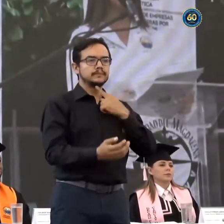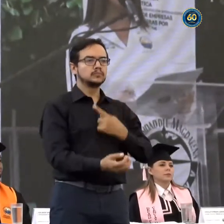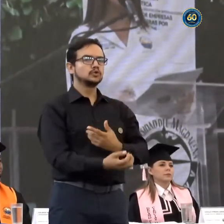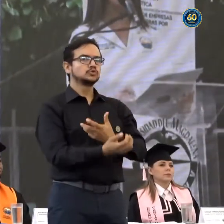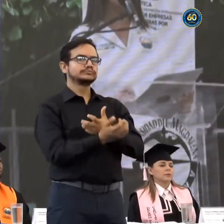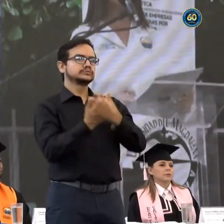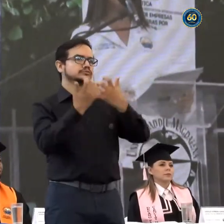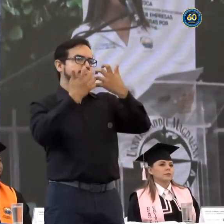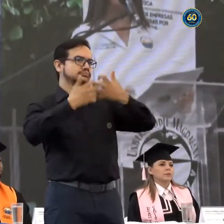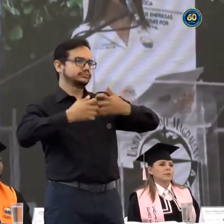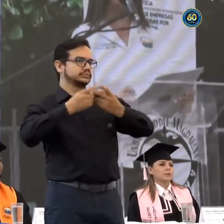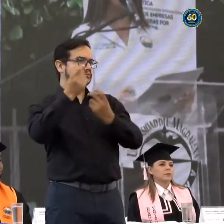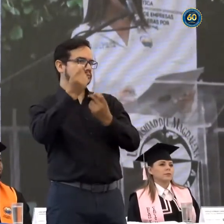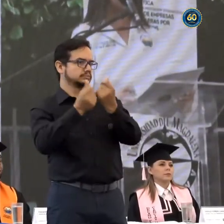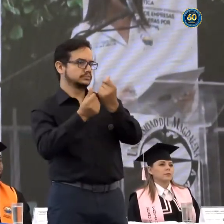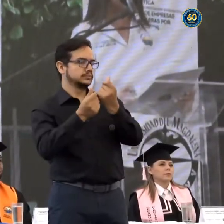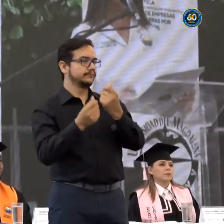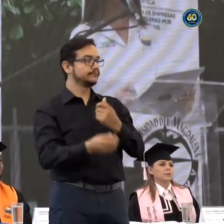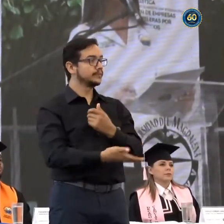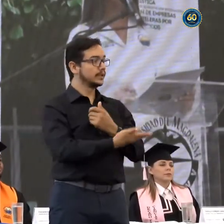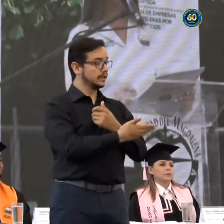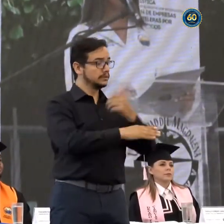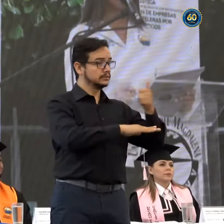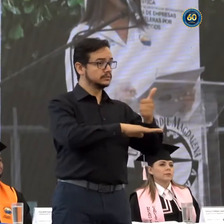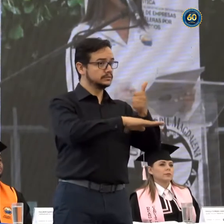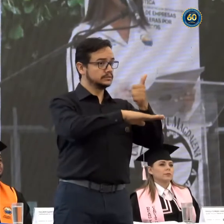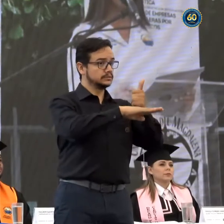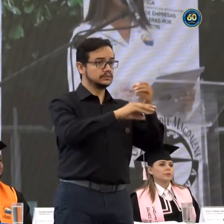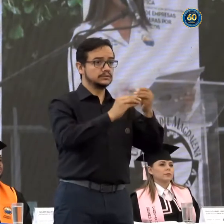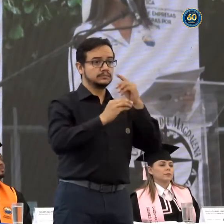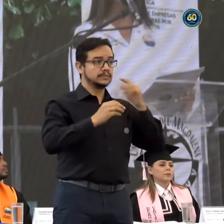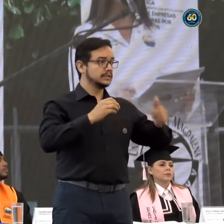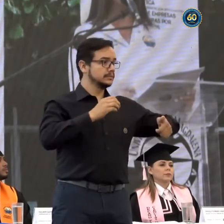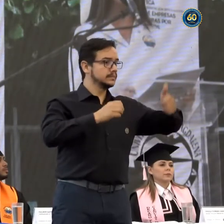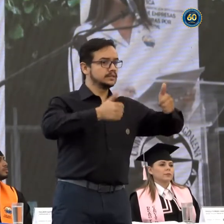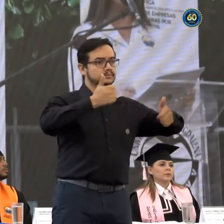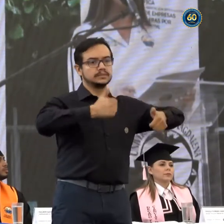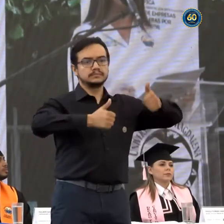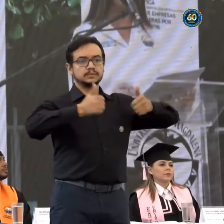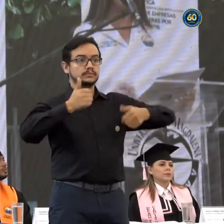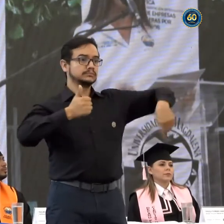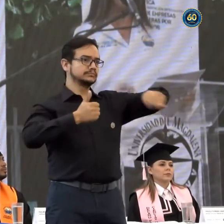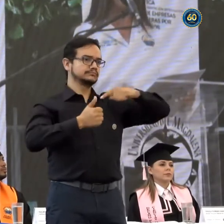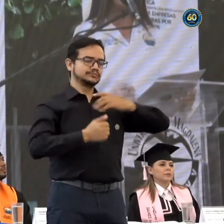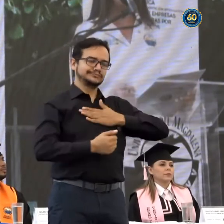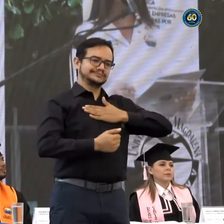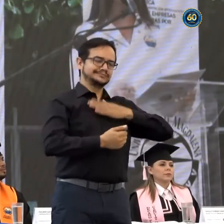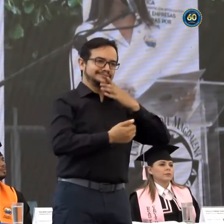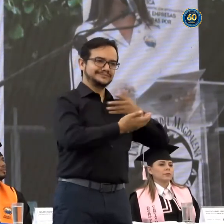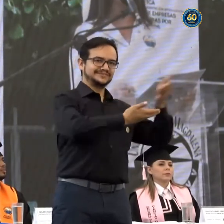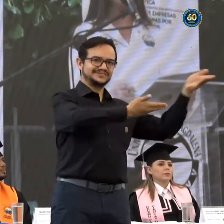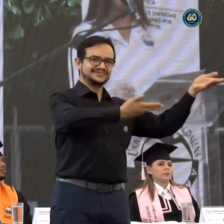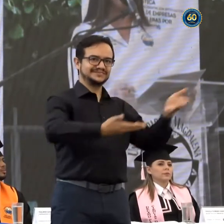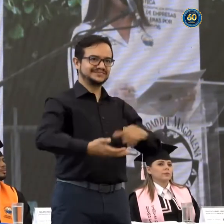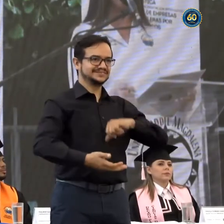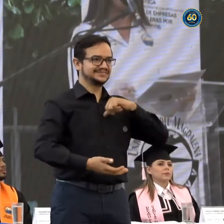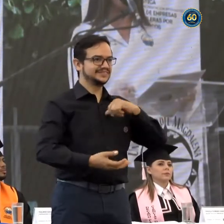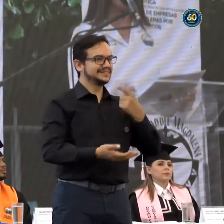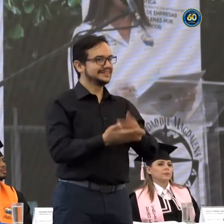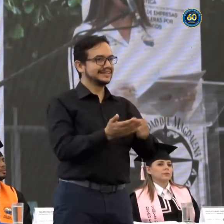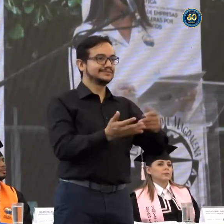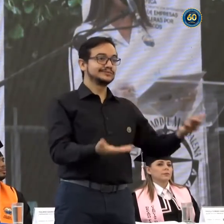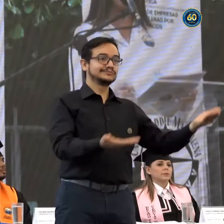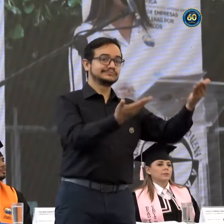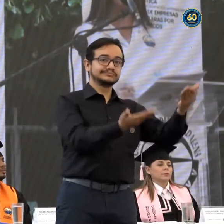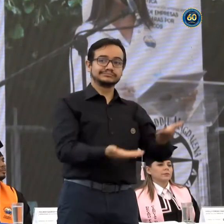del Alma Mater para el rector y demás directivos Es un honor y gran satisfacción entregar a la ciudadanía y al país estas